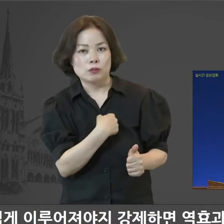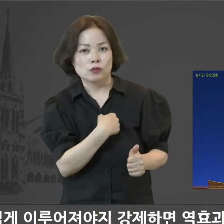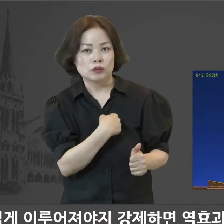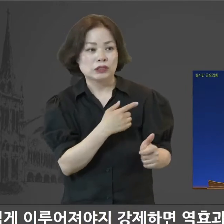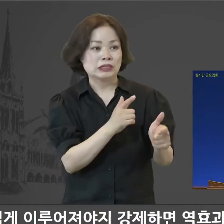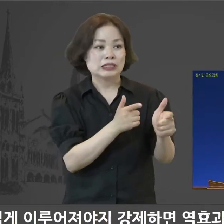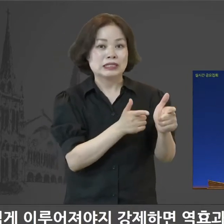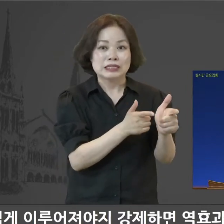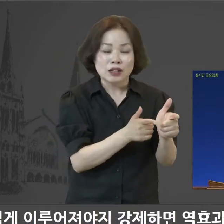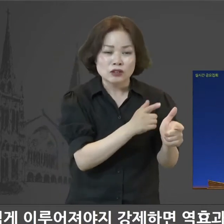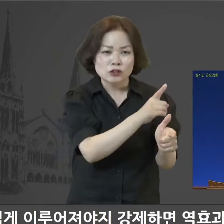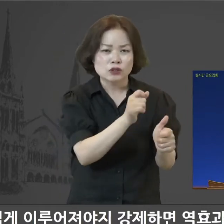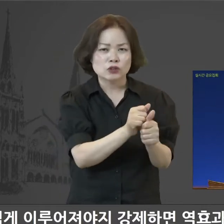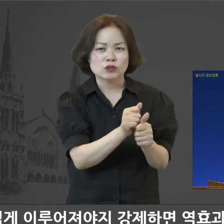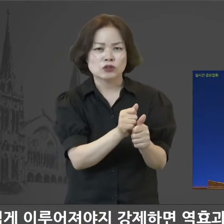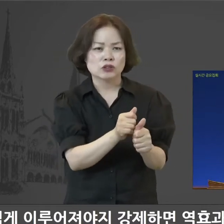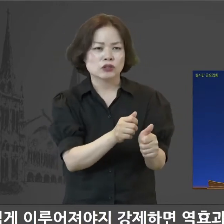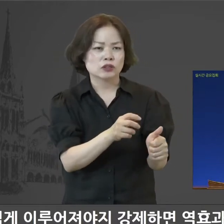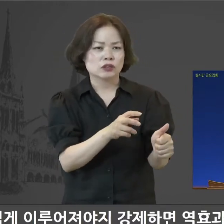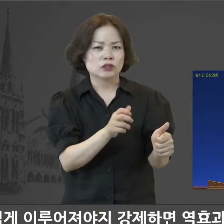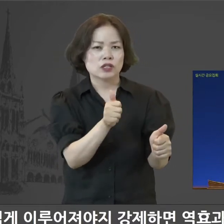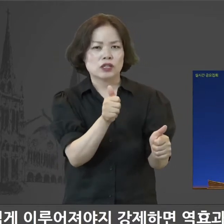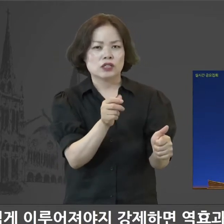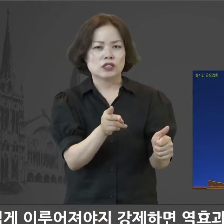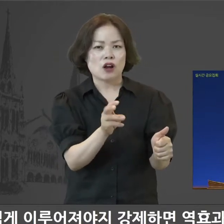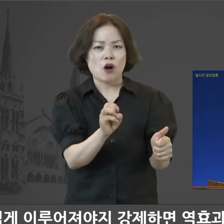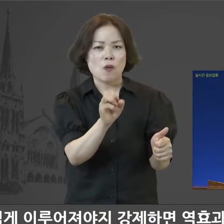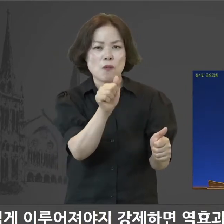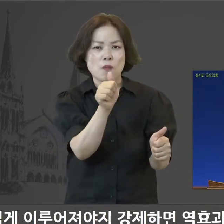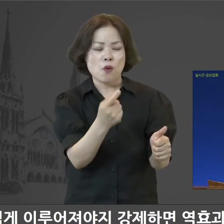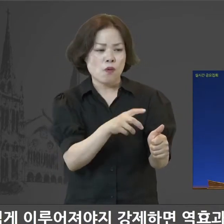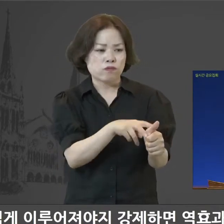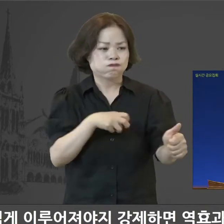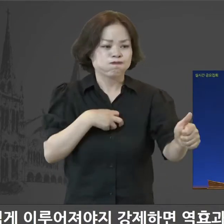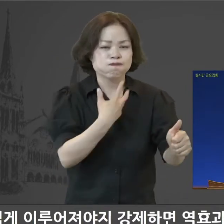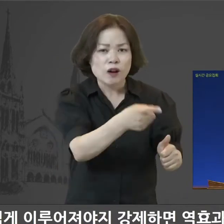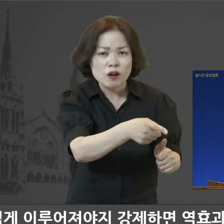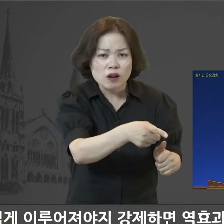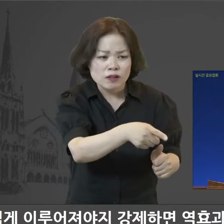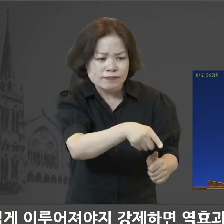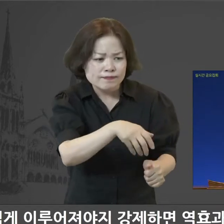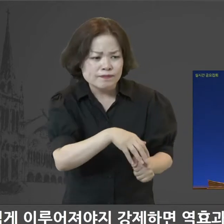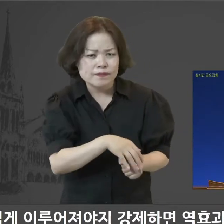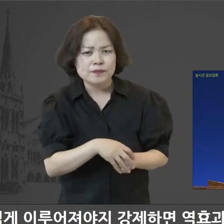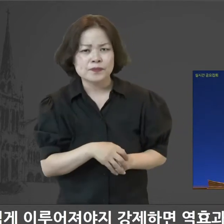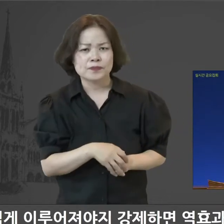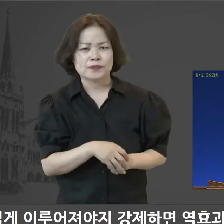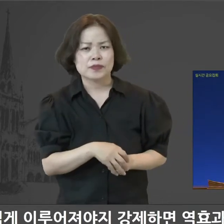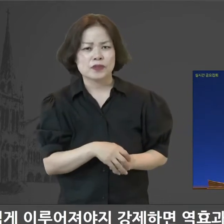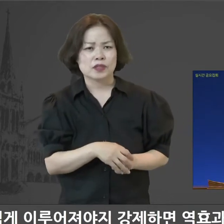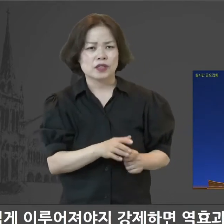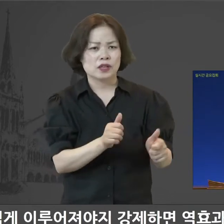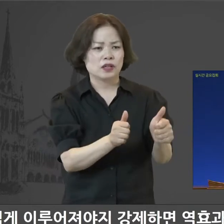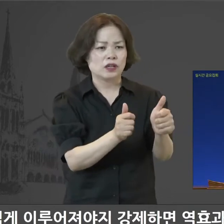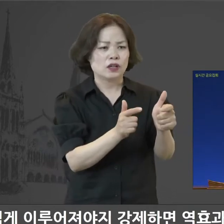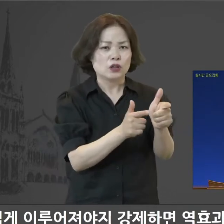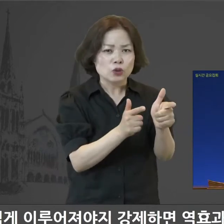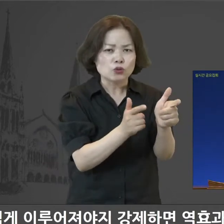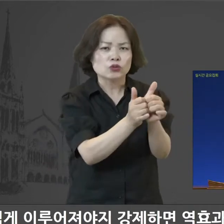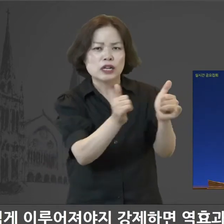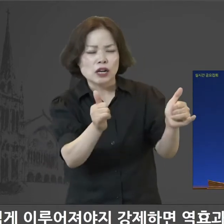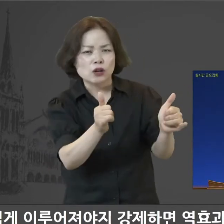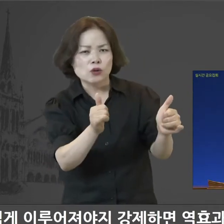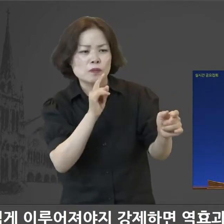레즈비언인데 혐오 표현을 법으로 규제하는 거는 반대한다, 이렇게 얘기하는 거예요. 왜냐하면 오히려 그 소수자라고 주장하시는